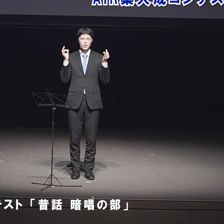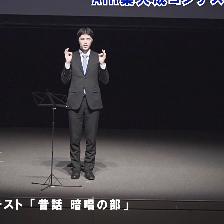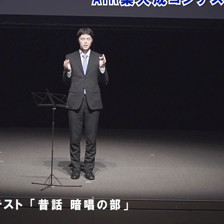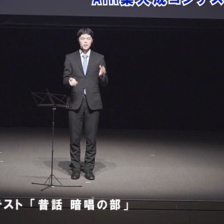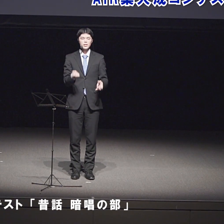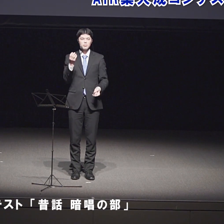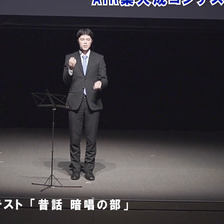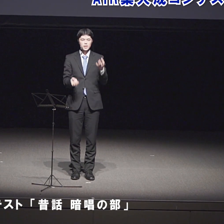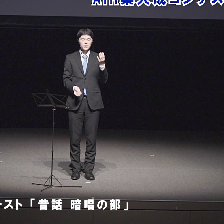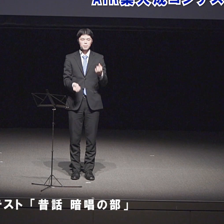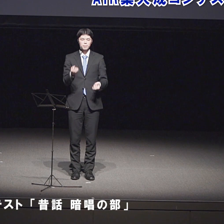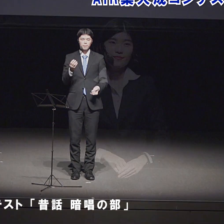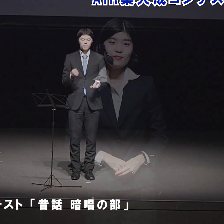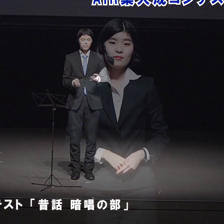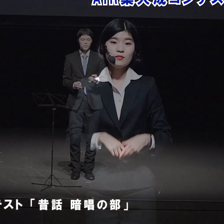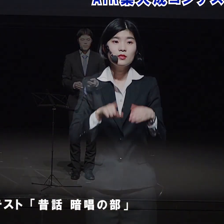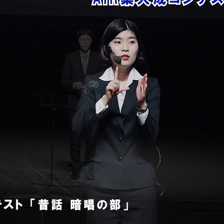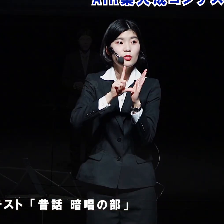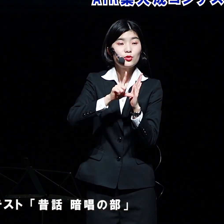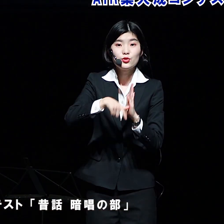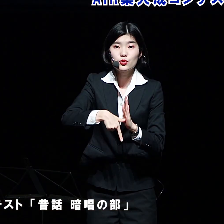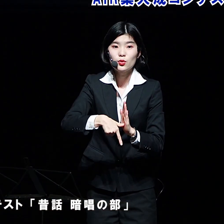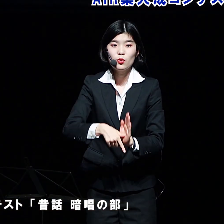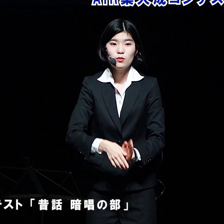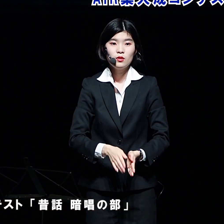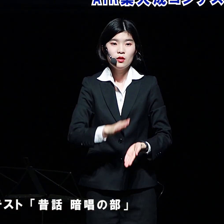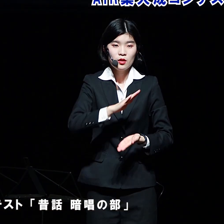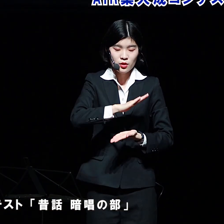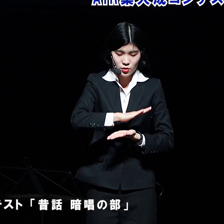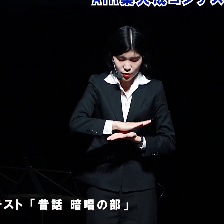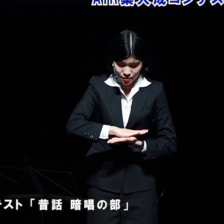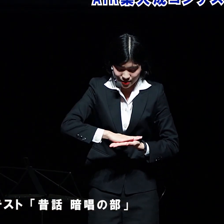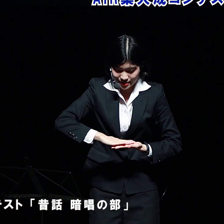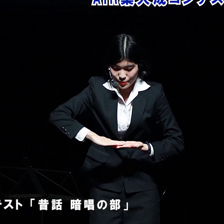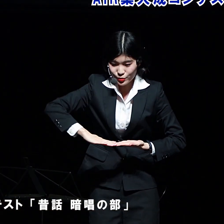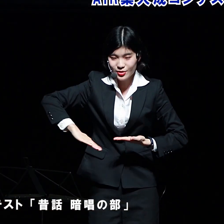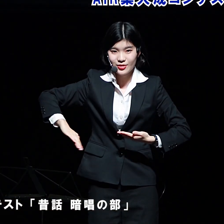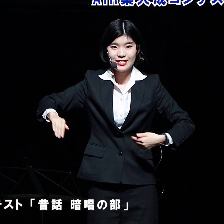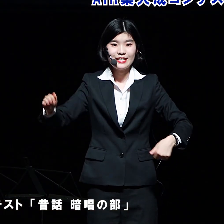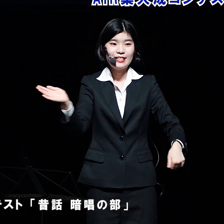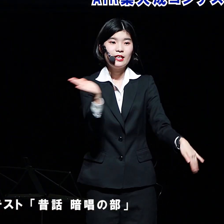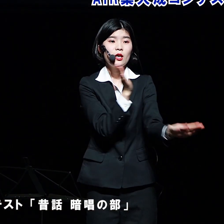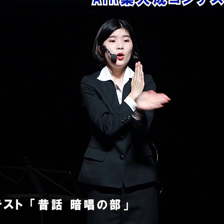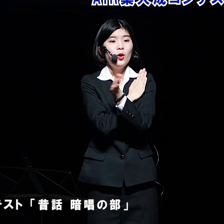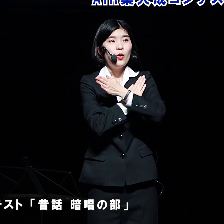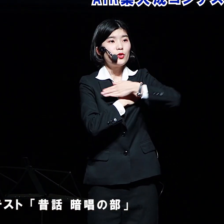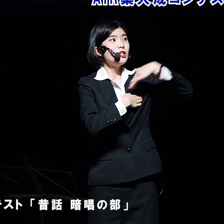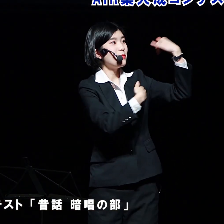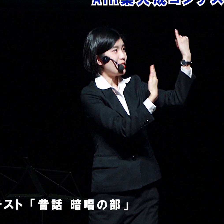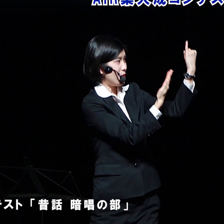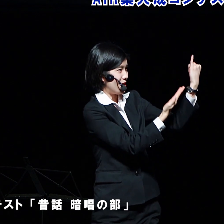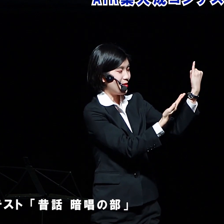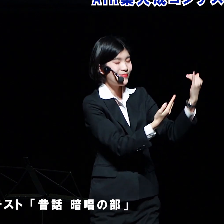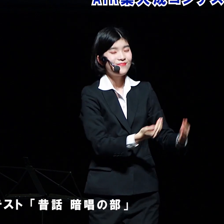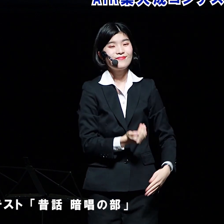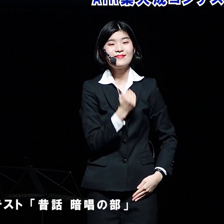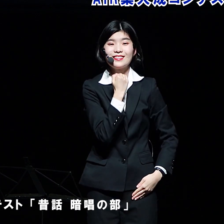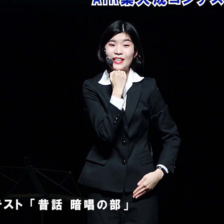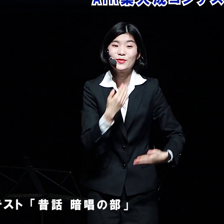が出てきました。 すると、とっても美しい乙姫様が出迎